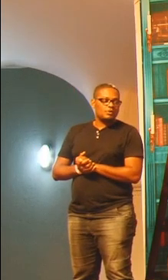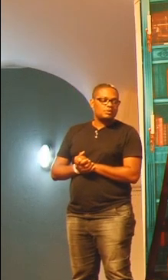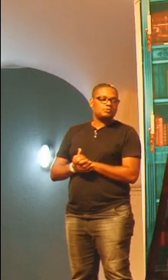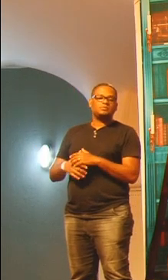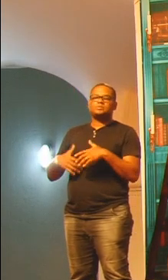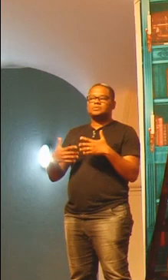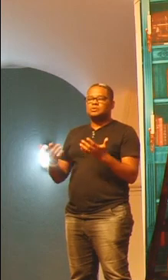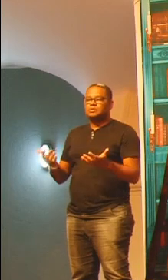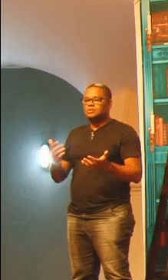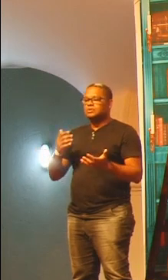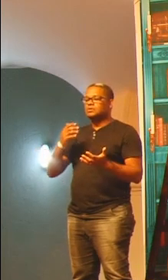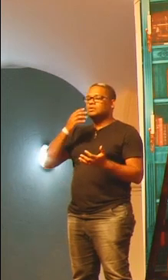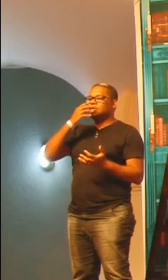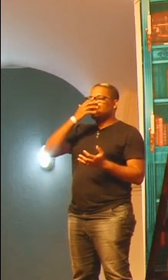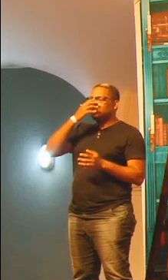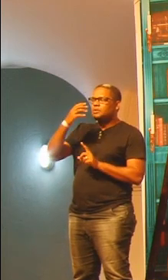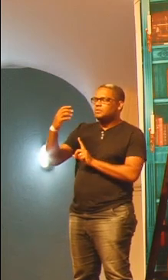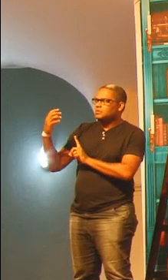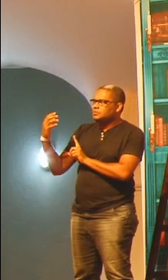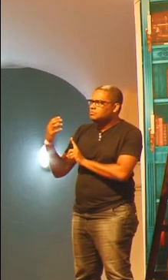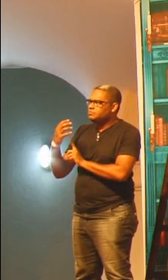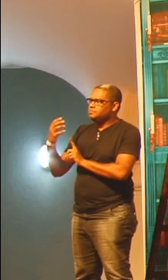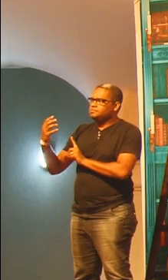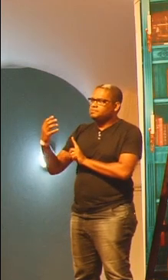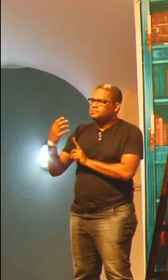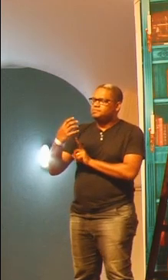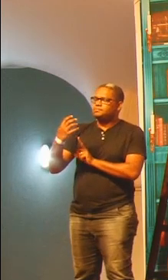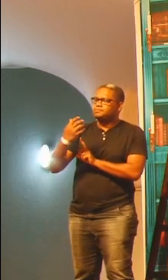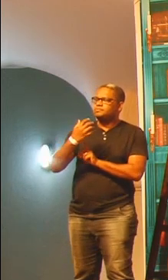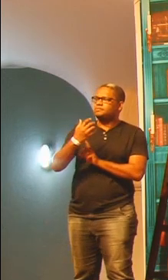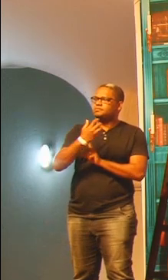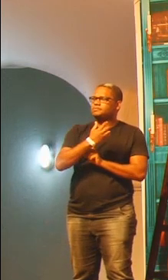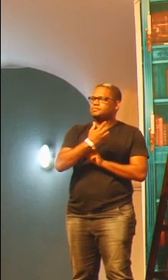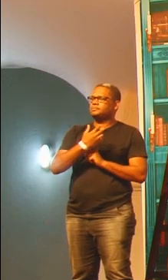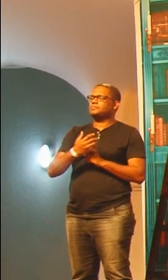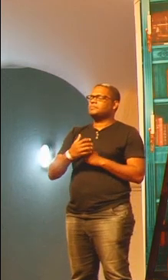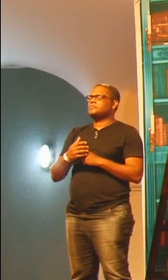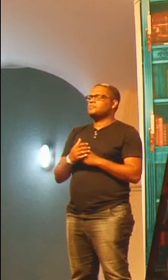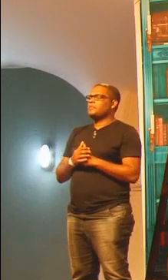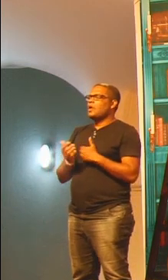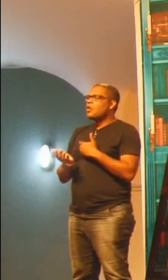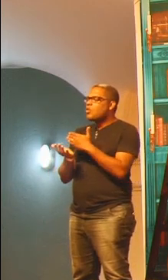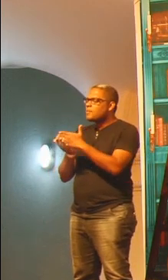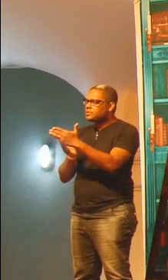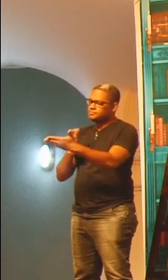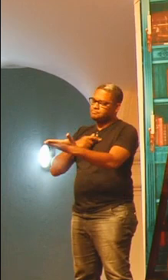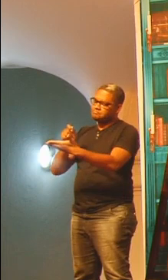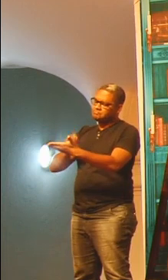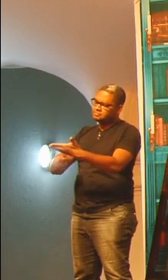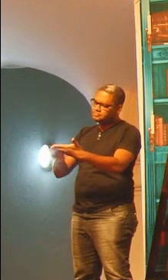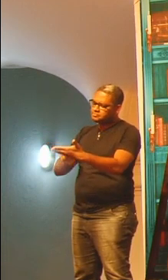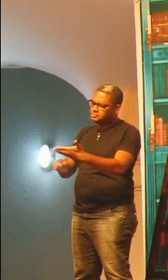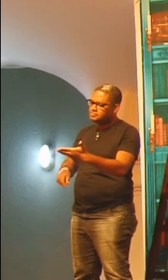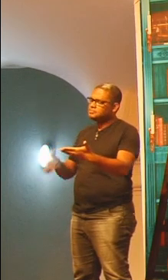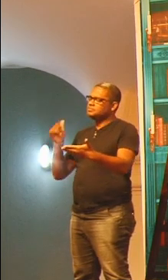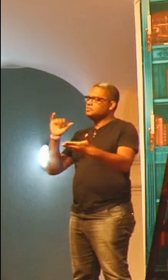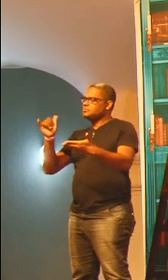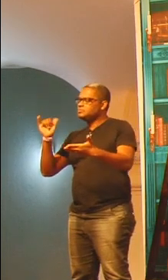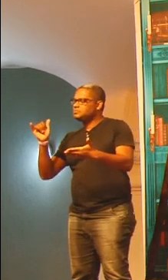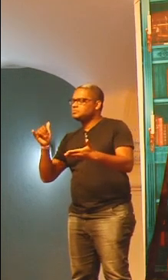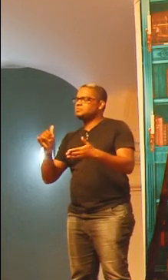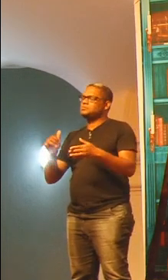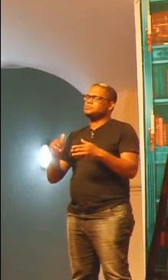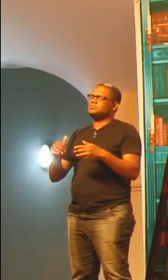isso acabou tomando, né, de alguma maneira, e aí eu fui e comecei a escrevi uns contos aqui, contos